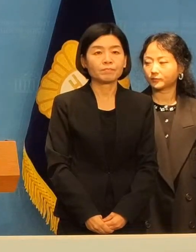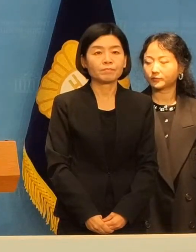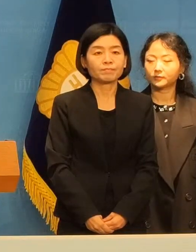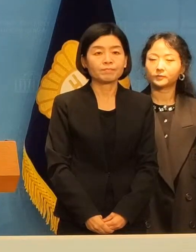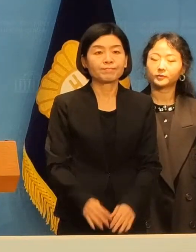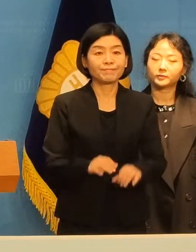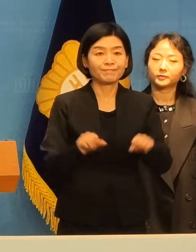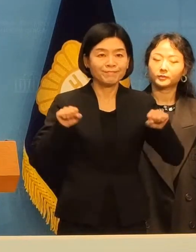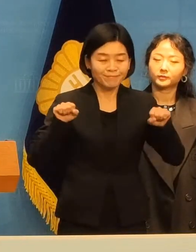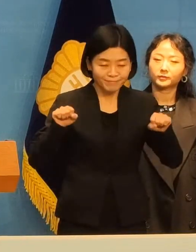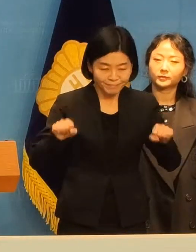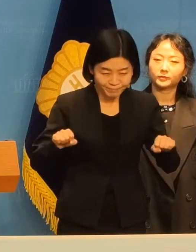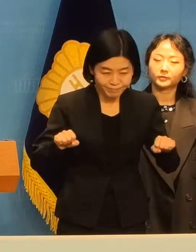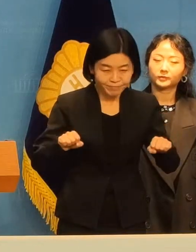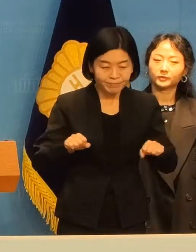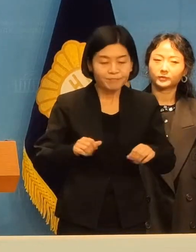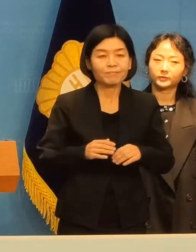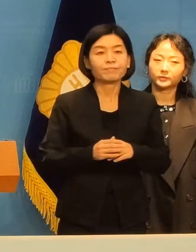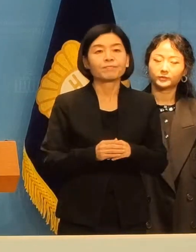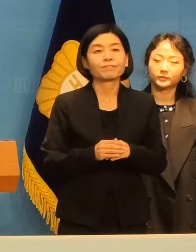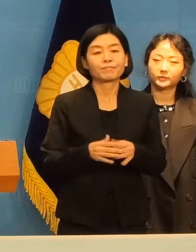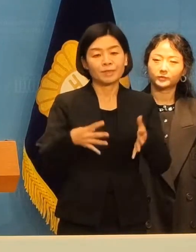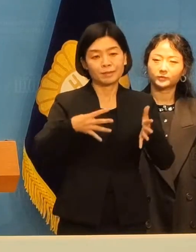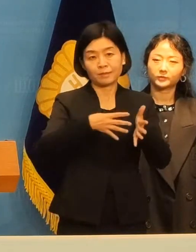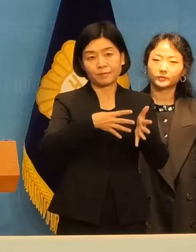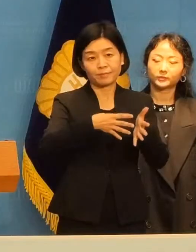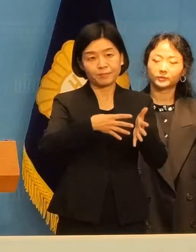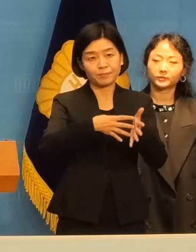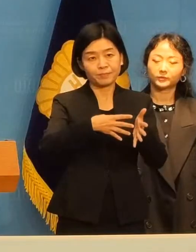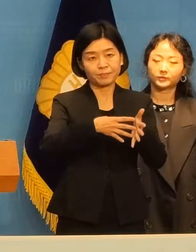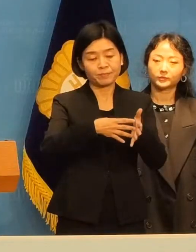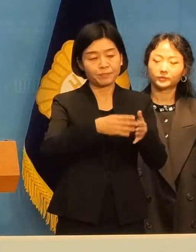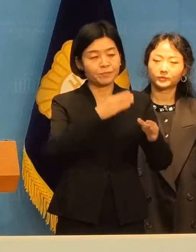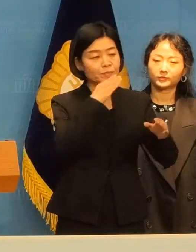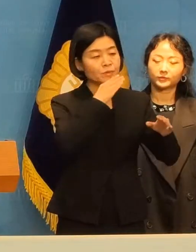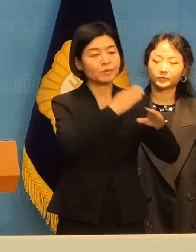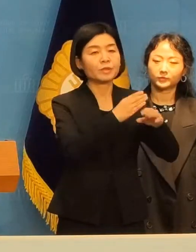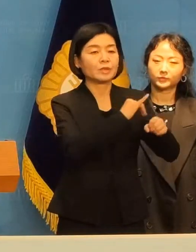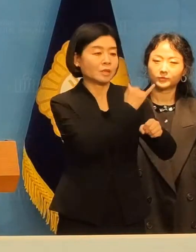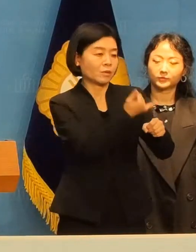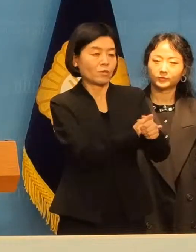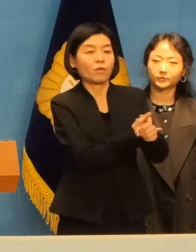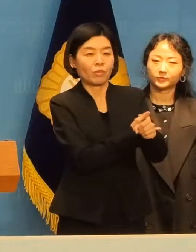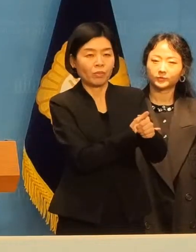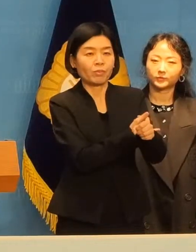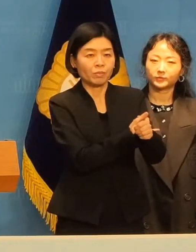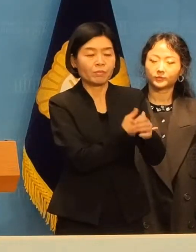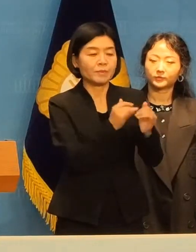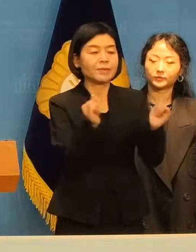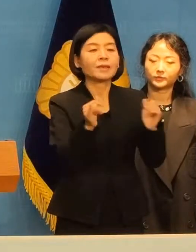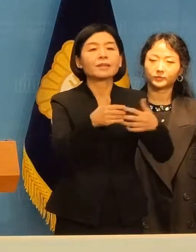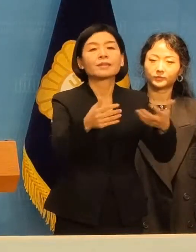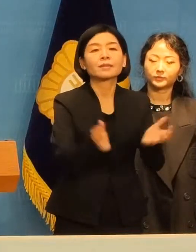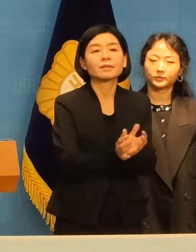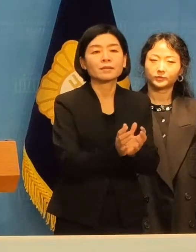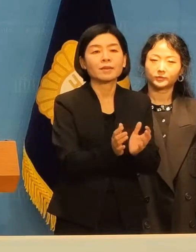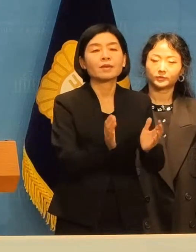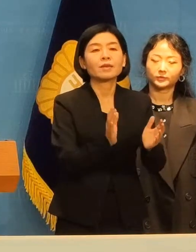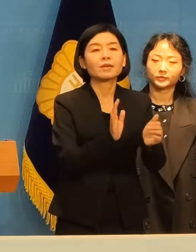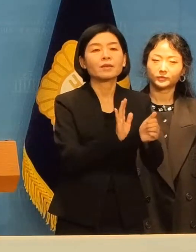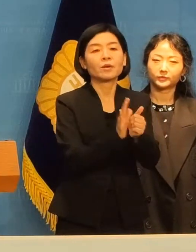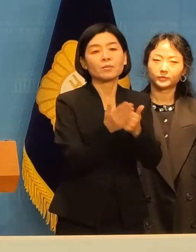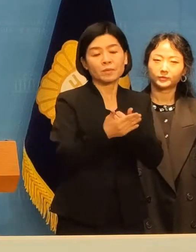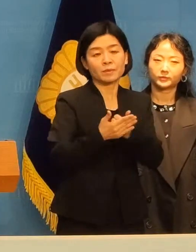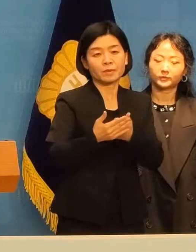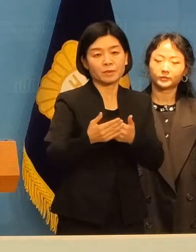네, 안녕하십니까. 사단법인 북한인권 민간단체협의회